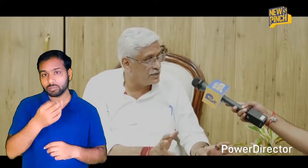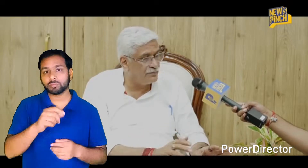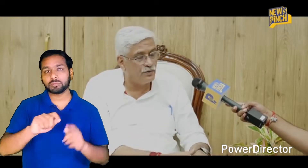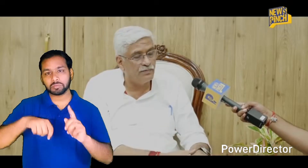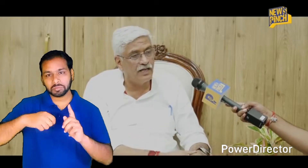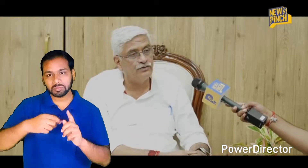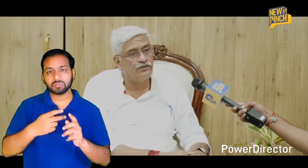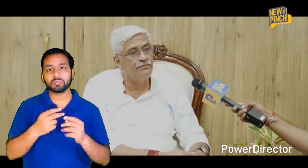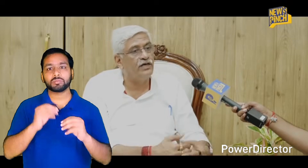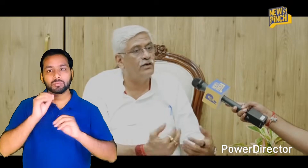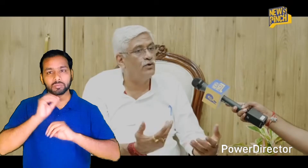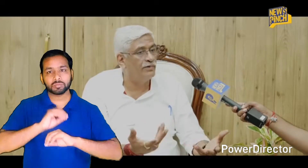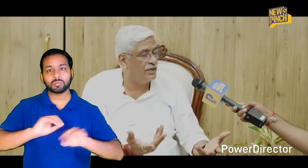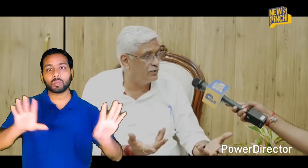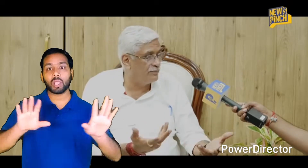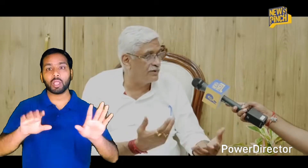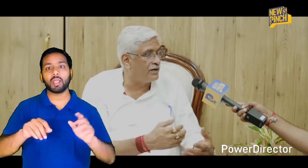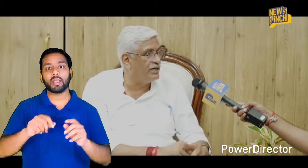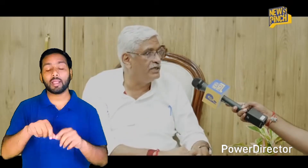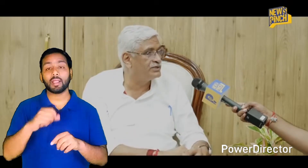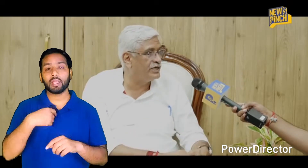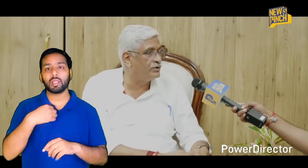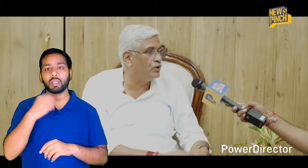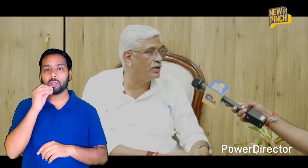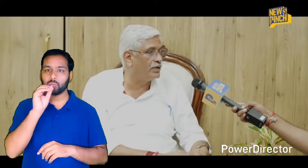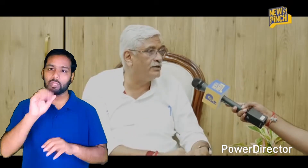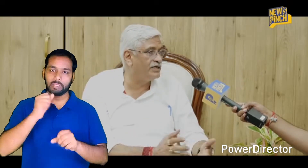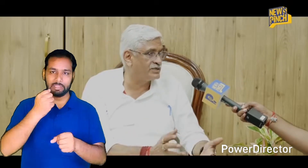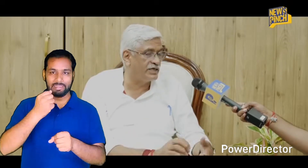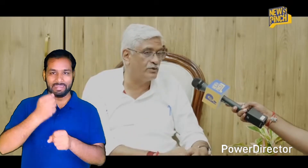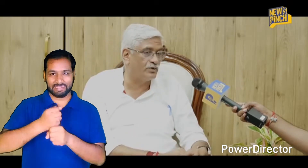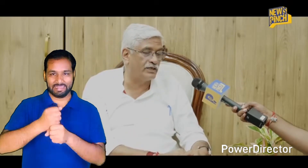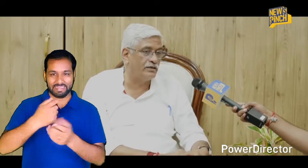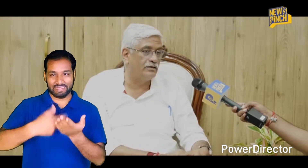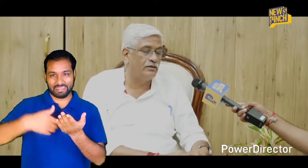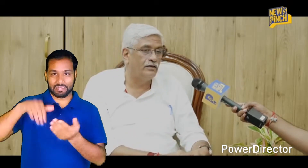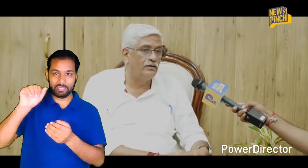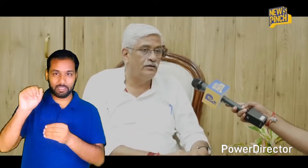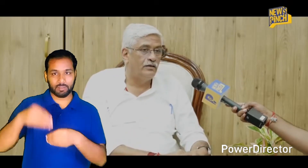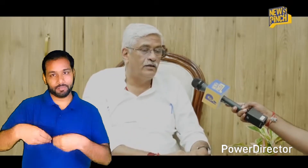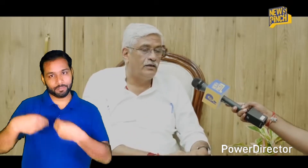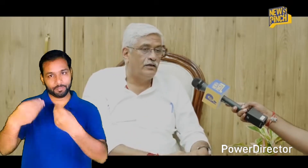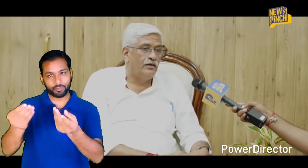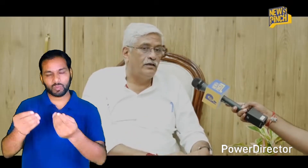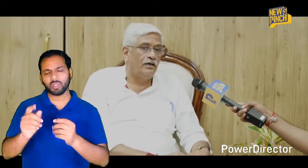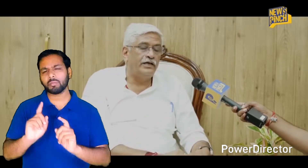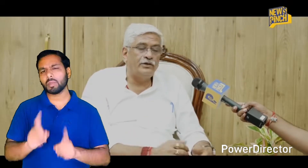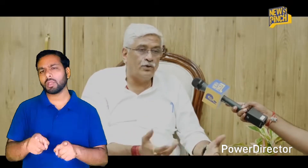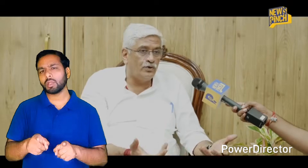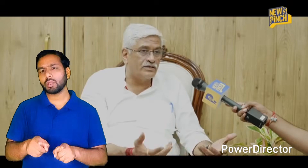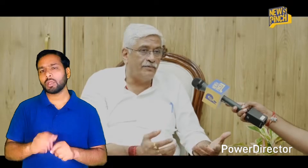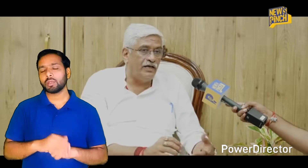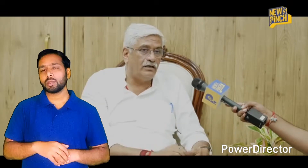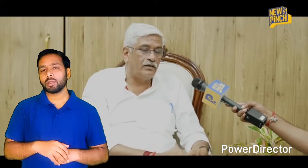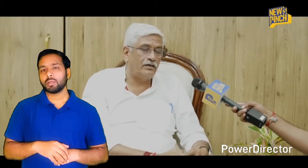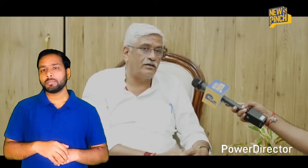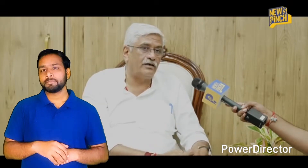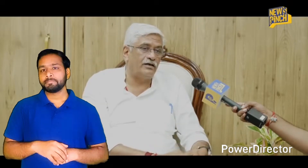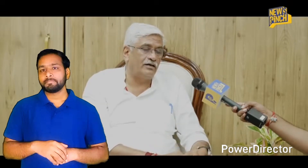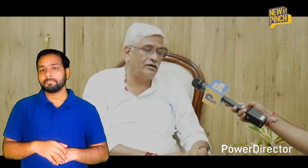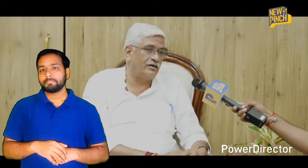एक प्रोजेक्ट रिपोर्ट बनाई। उस DPR को हमने, क्योंकि प्राइमरीली स्टेट को करना था, हमने स्टेट को दिया। लेकिन क्योंकि उस